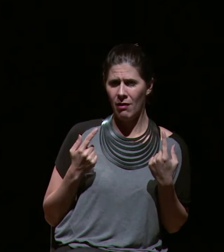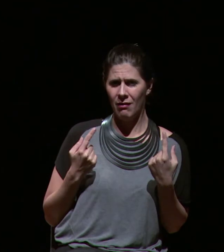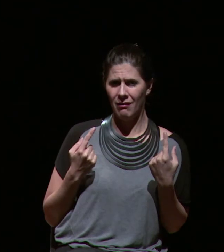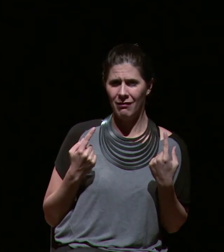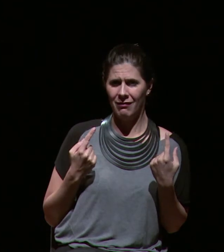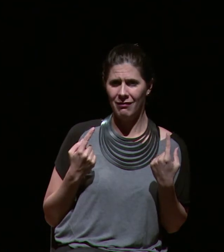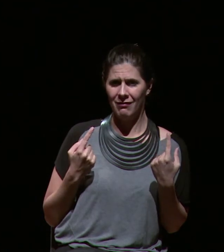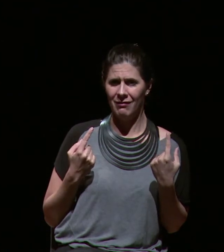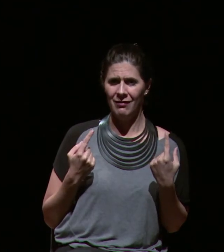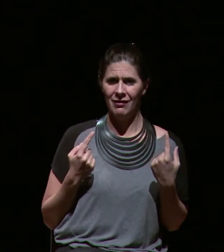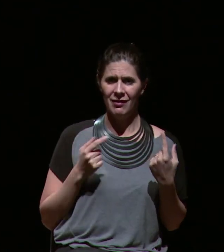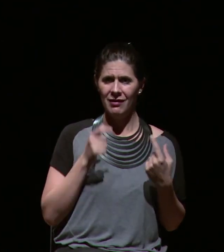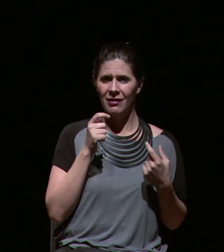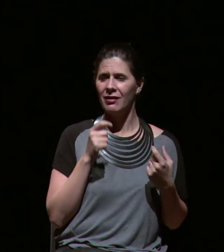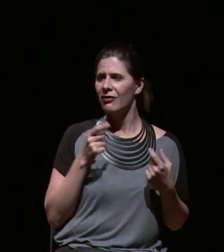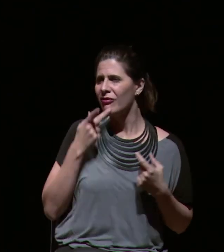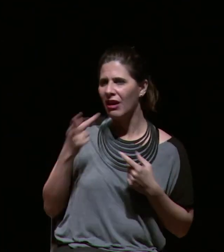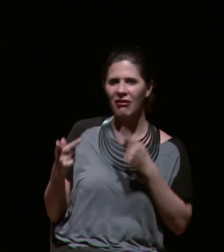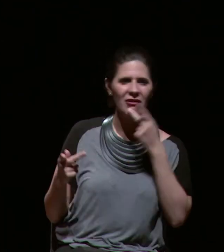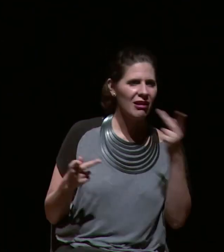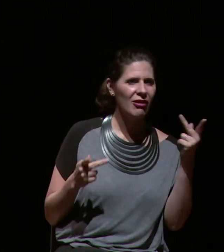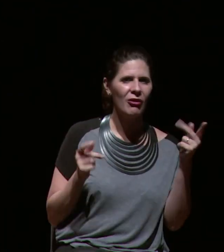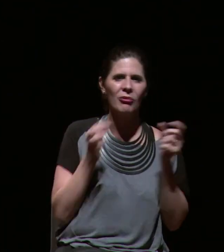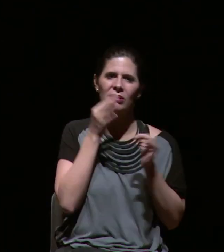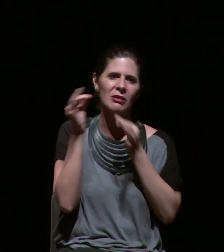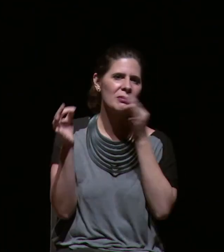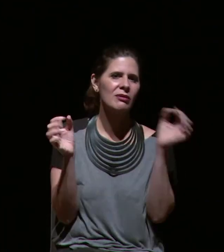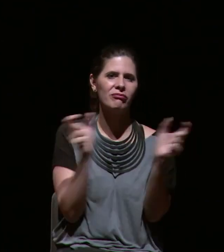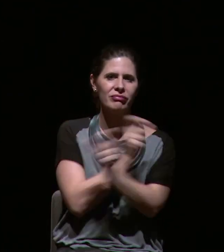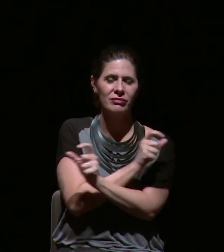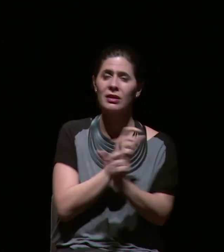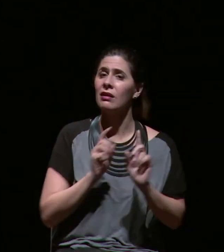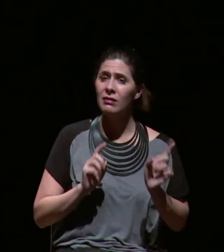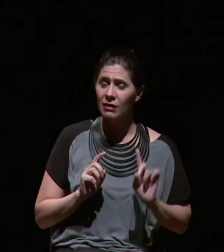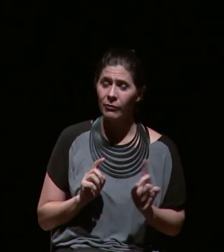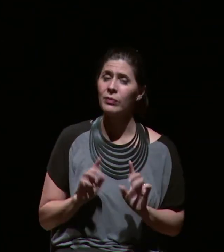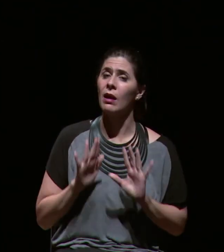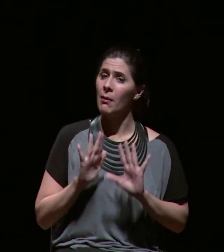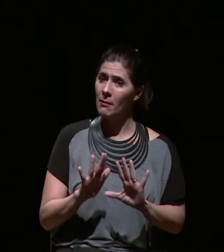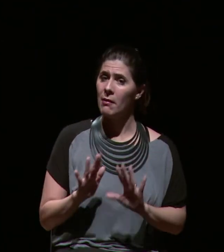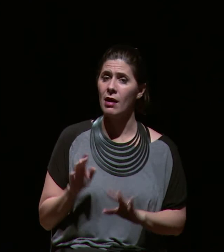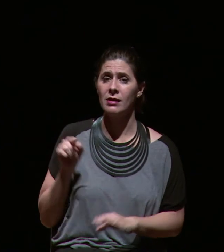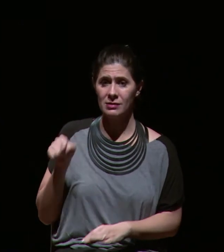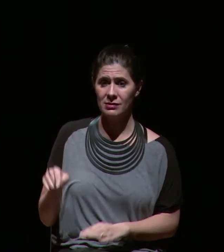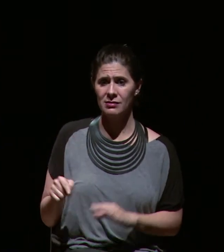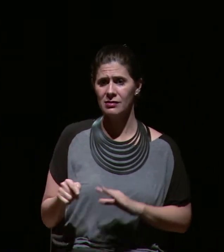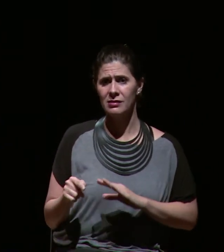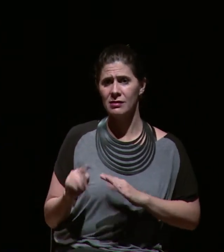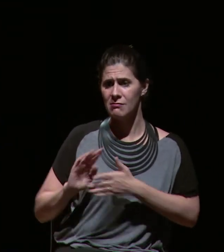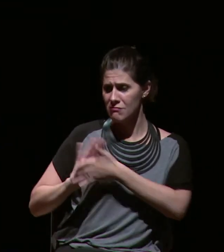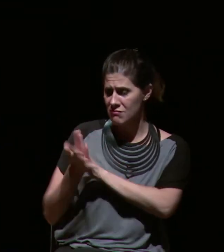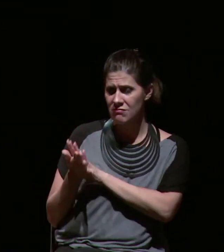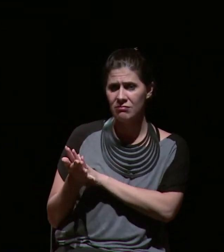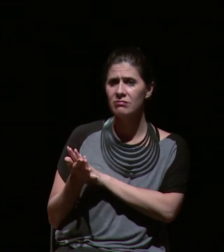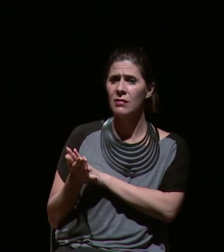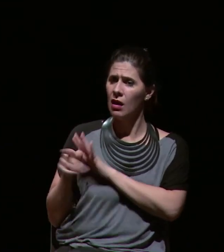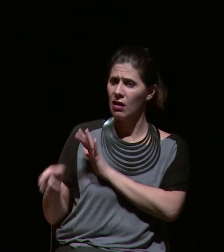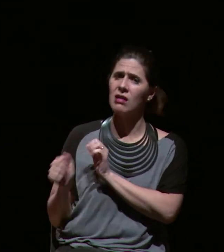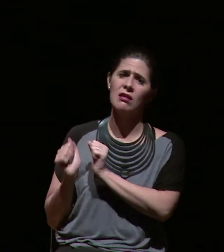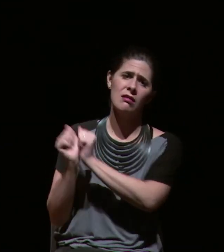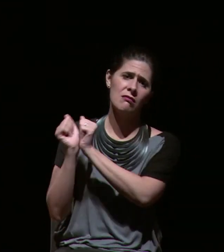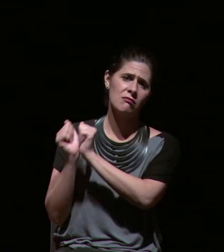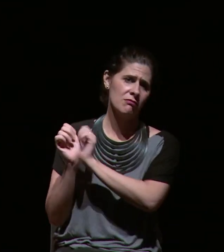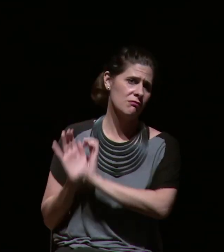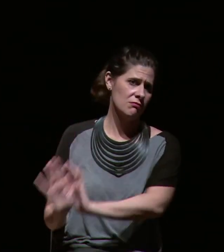de Manzano escrever este livro ainda em cativeiro, refém da brutal violência de um regime escravocrata. Para esta elite intelectual, importava